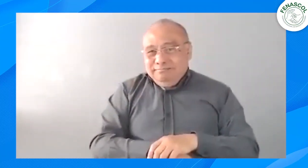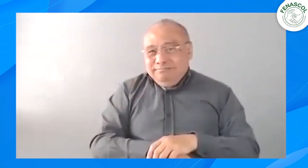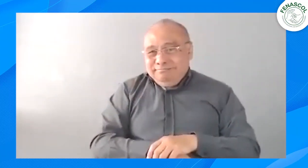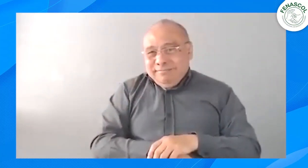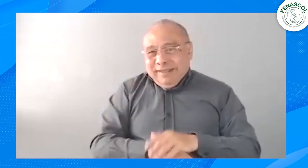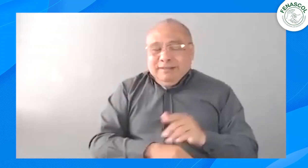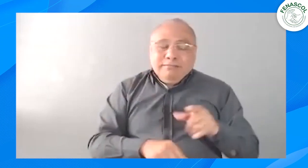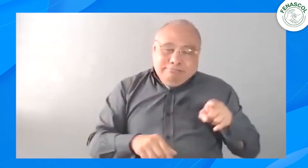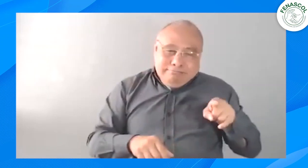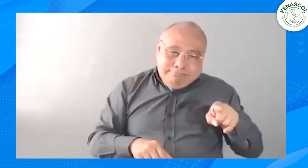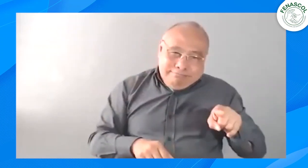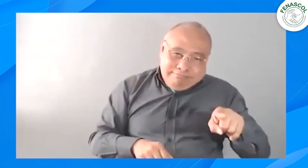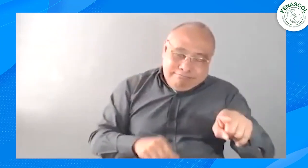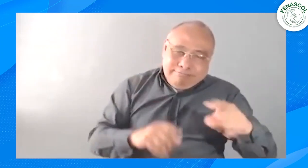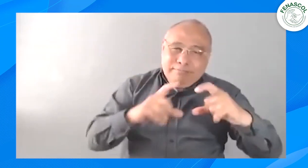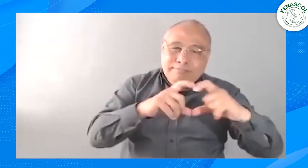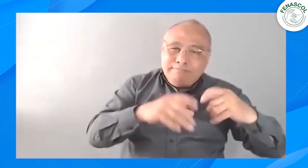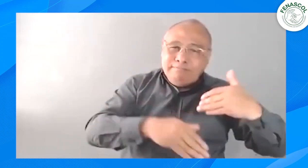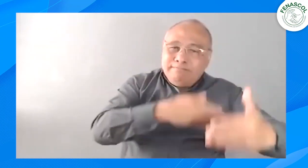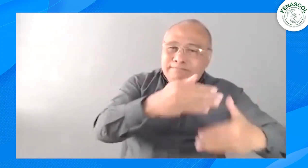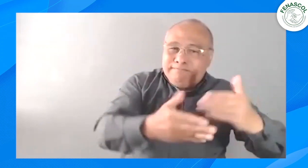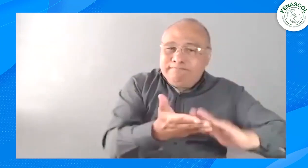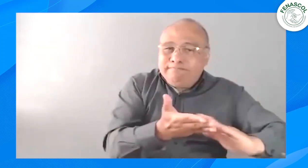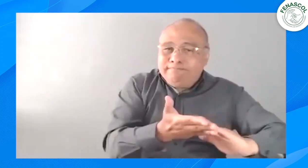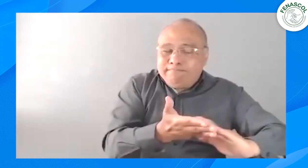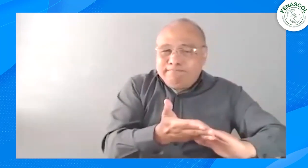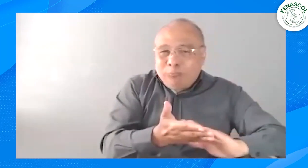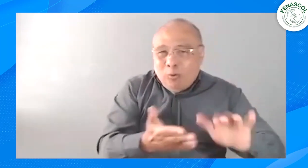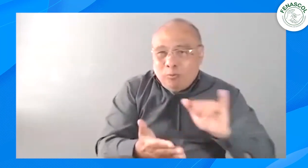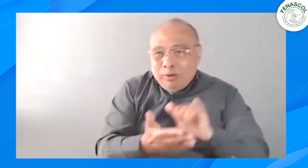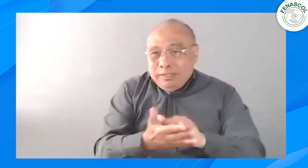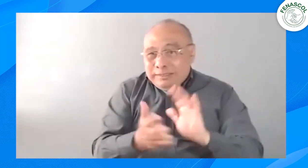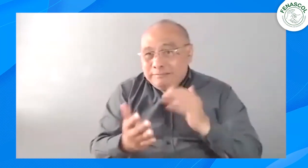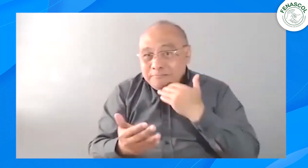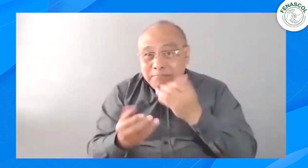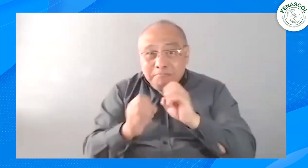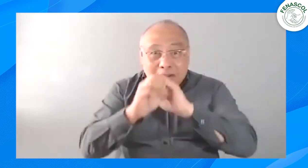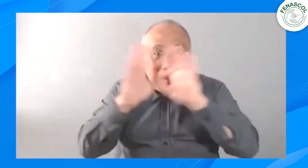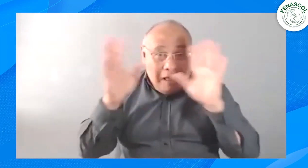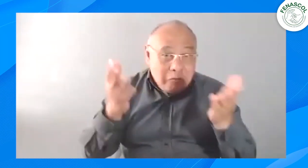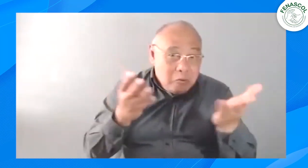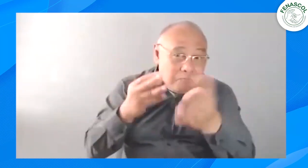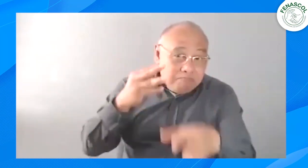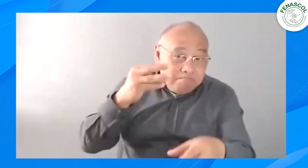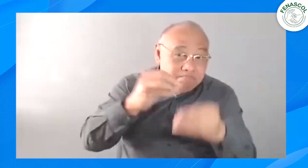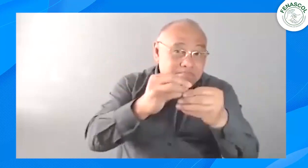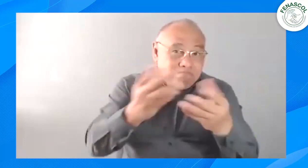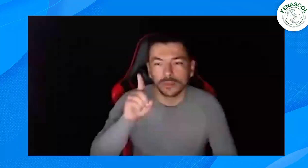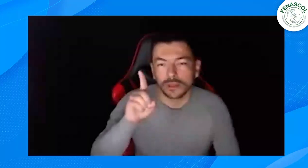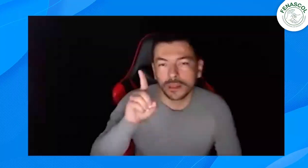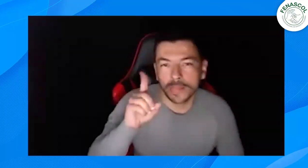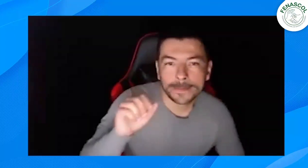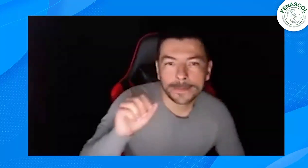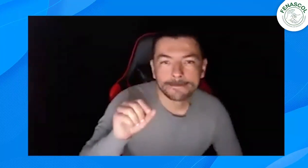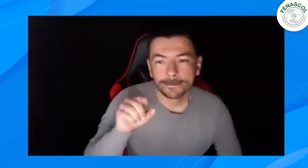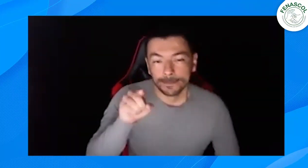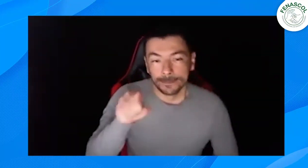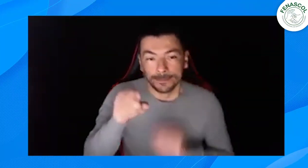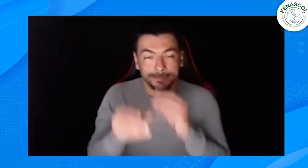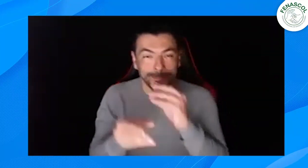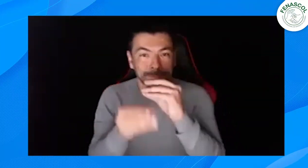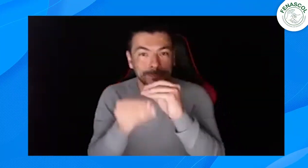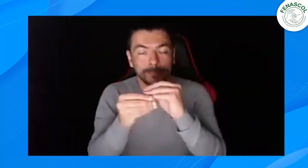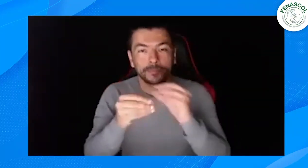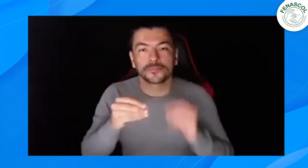van hasta agosto y son los que van a decir si eso sigue allí o no sin embargo mientras tanto queremos hacer este trabajo simultáneo